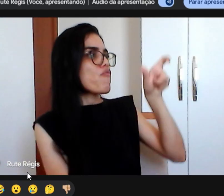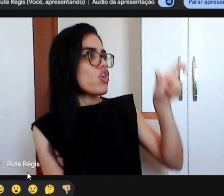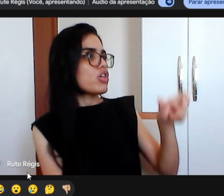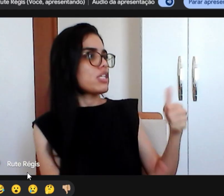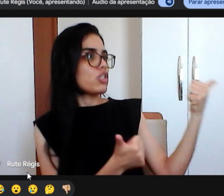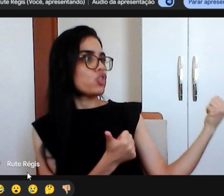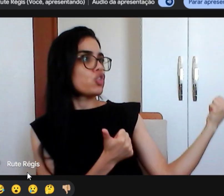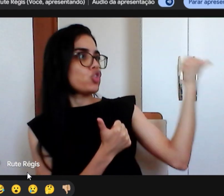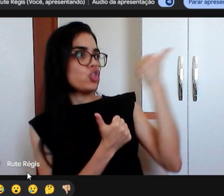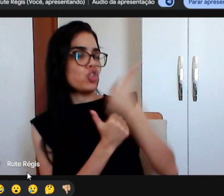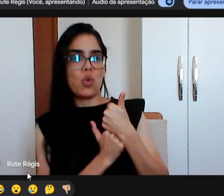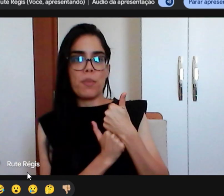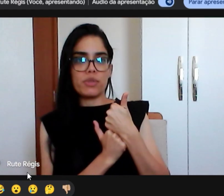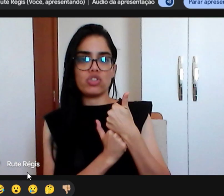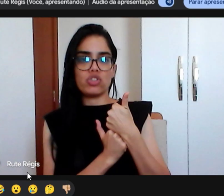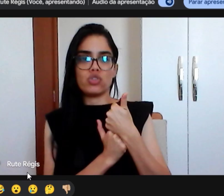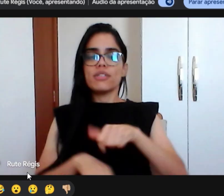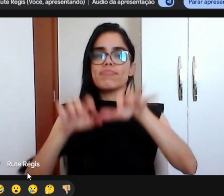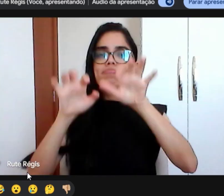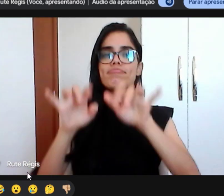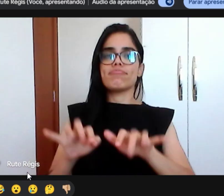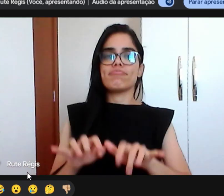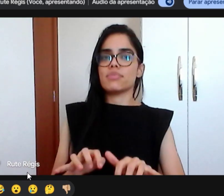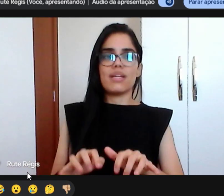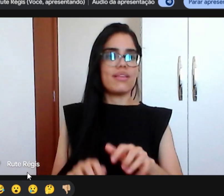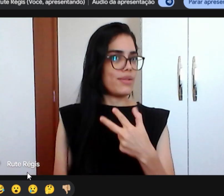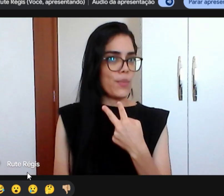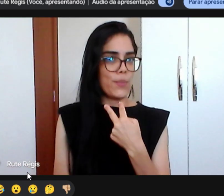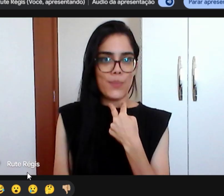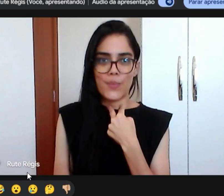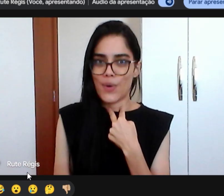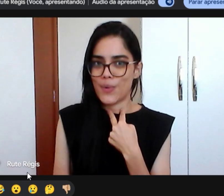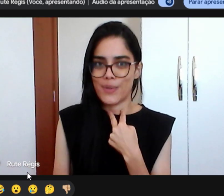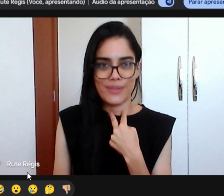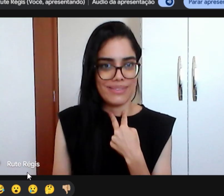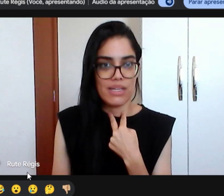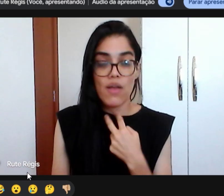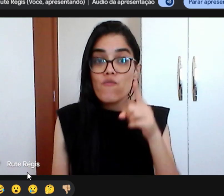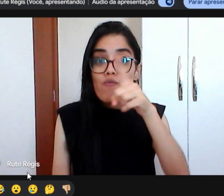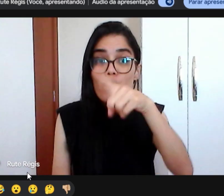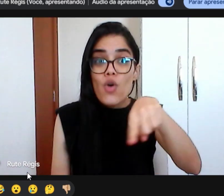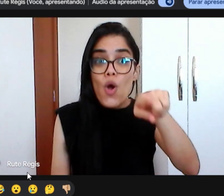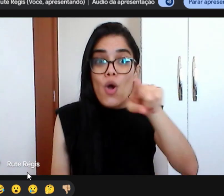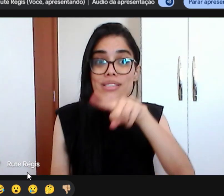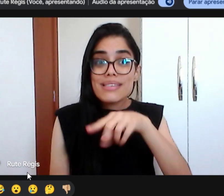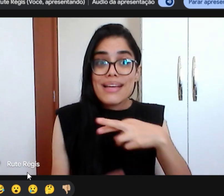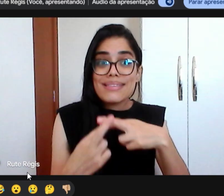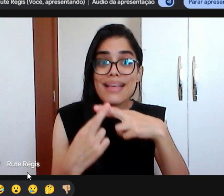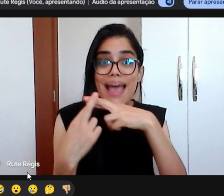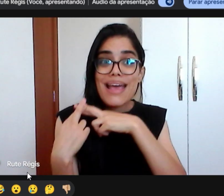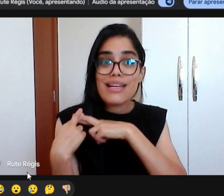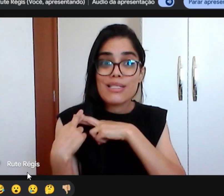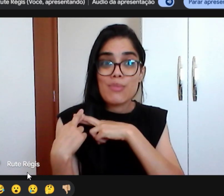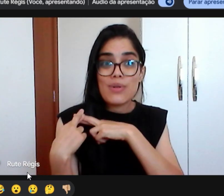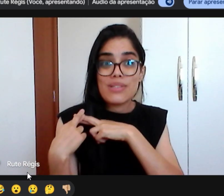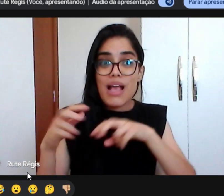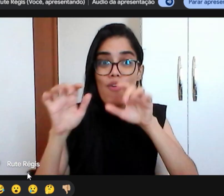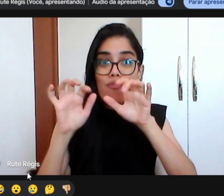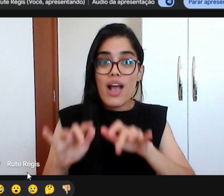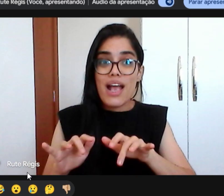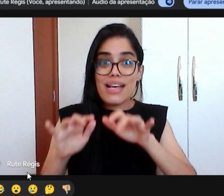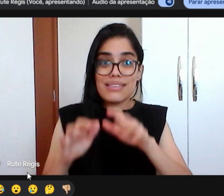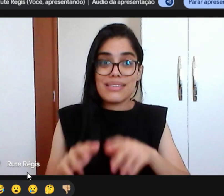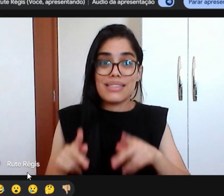devem pagar uma pessoa para que elas substituam a escrita de vocês. Isso não pode acontecer em